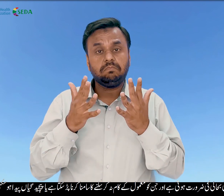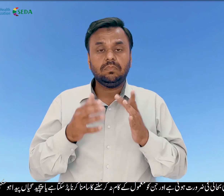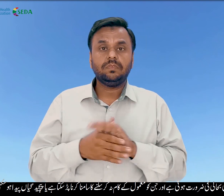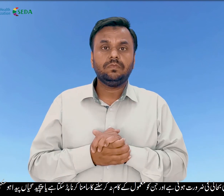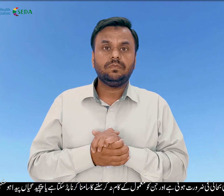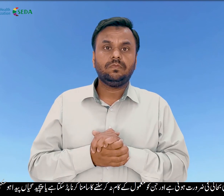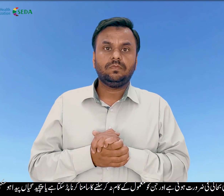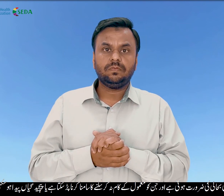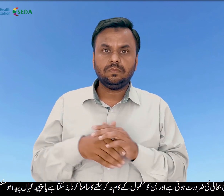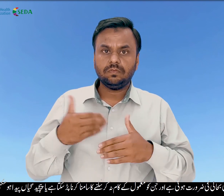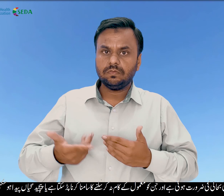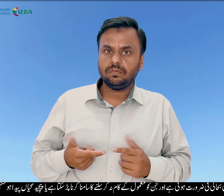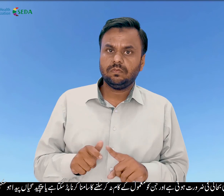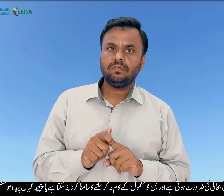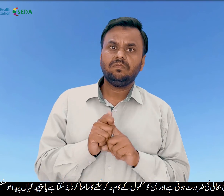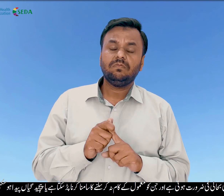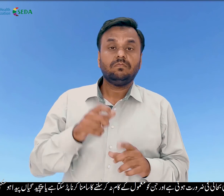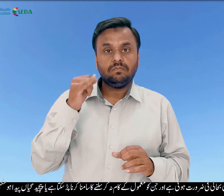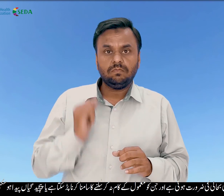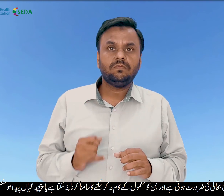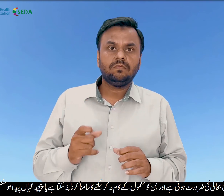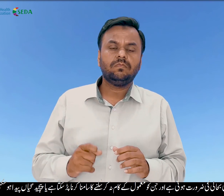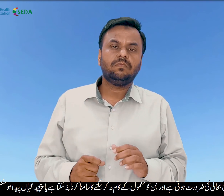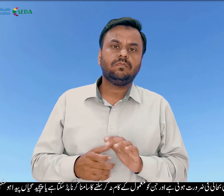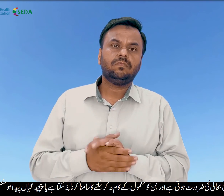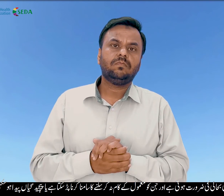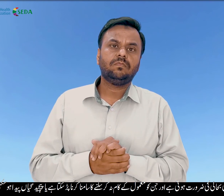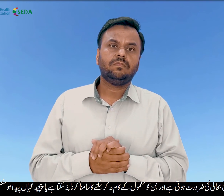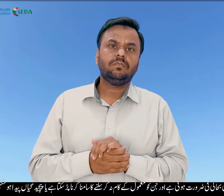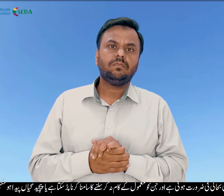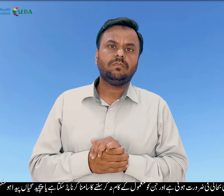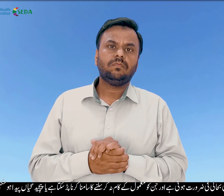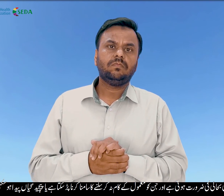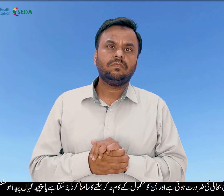پڑ سکتا ہے یا پیچیدگیاں پیدا ہو سکتی ہیں۔